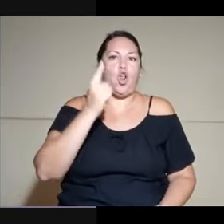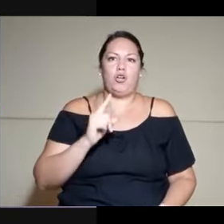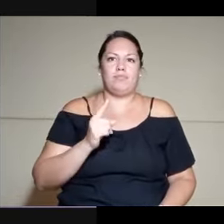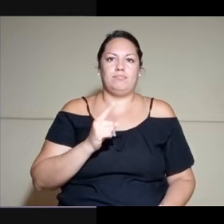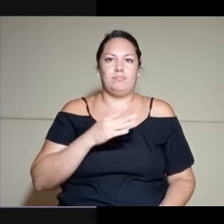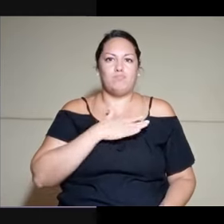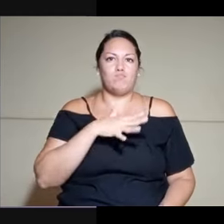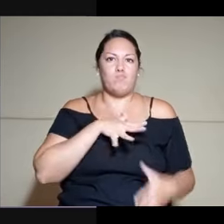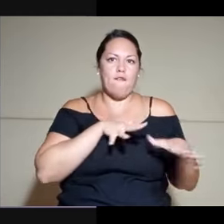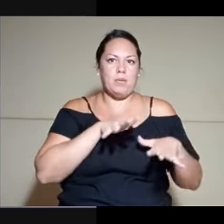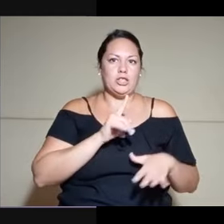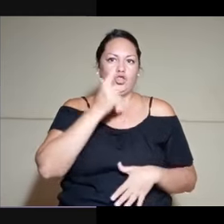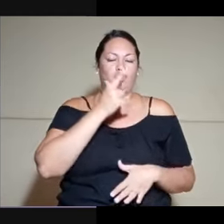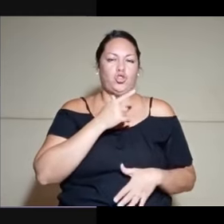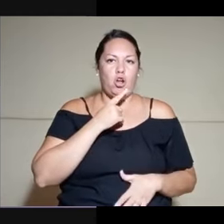parasimpática. Sí, profe.